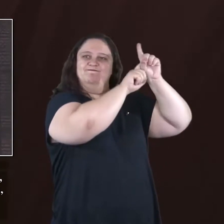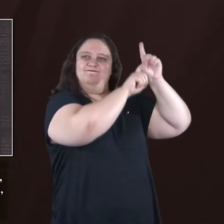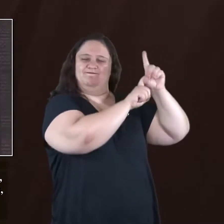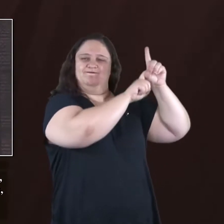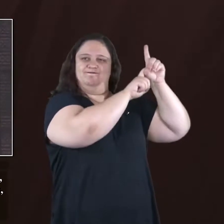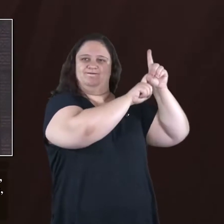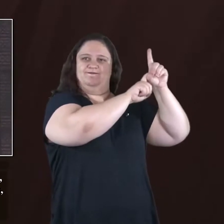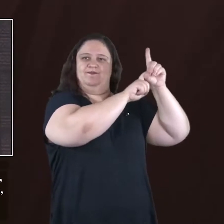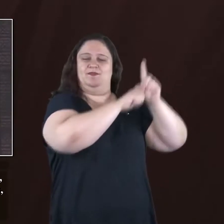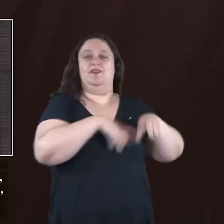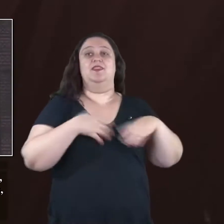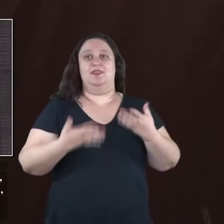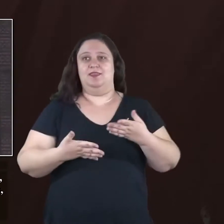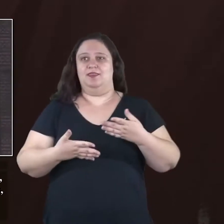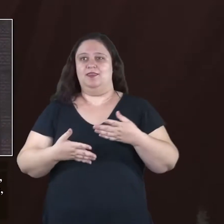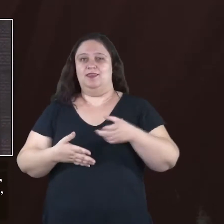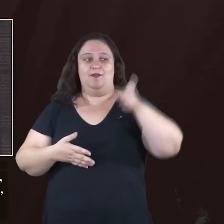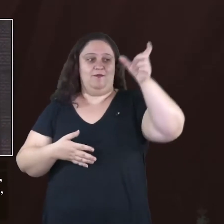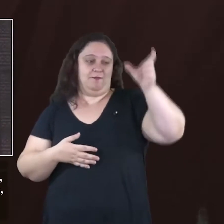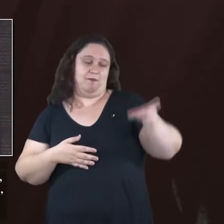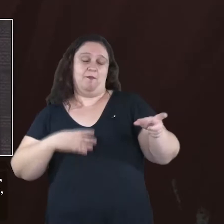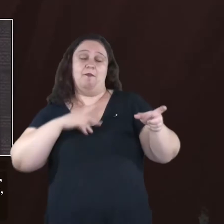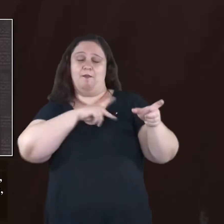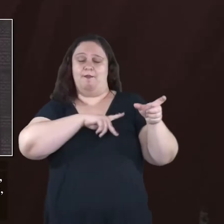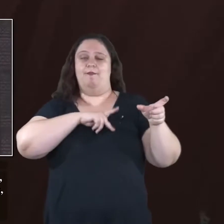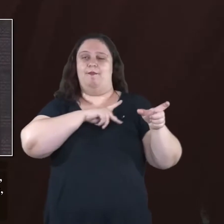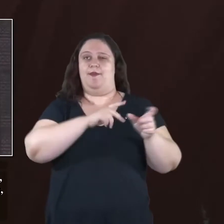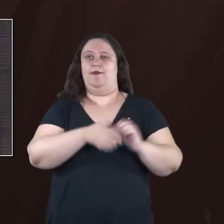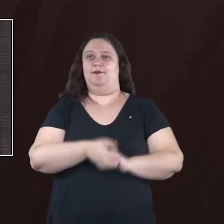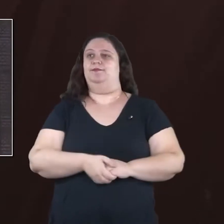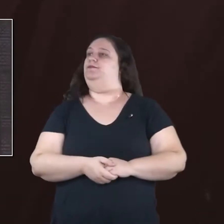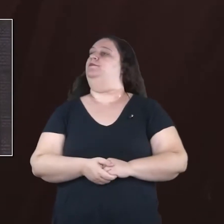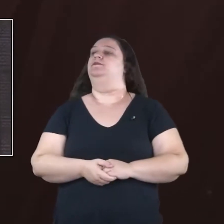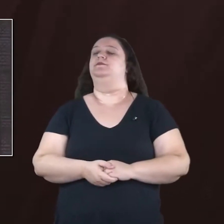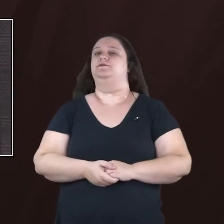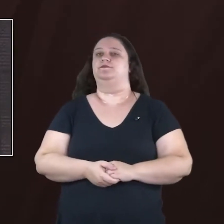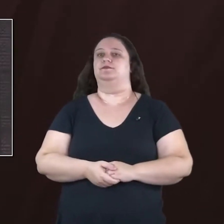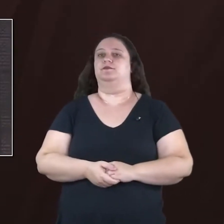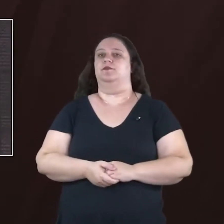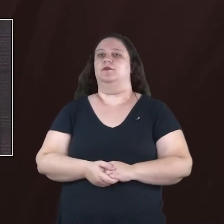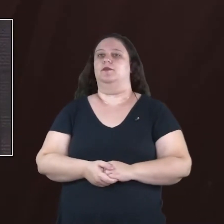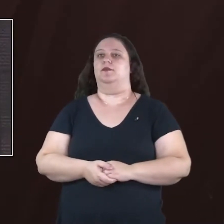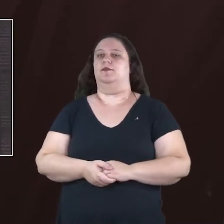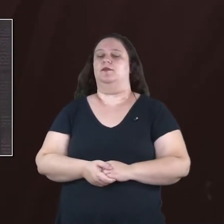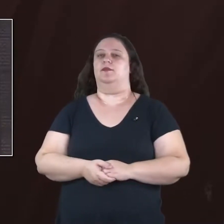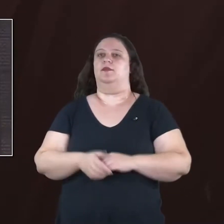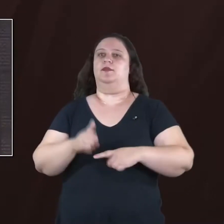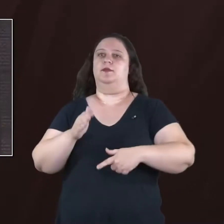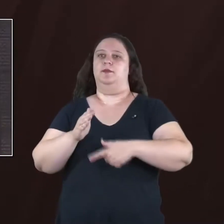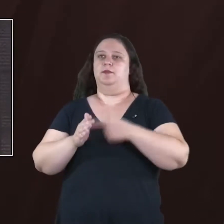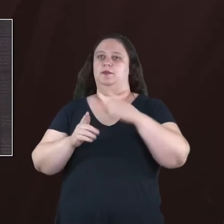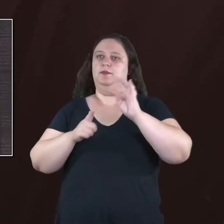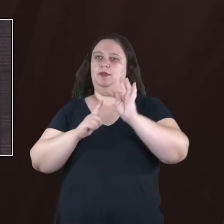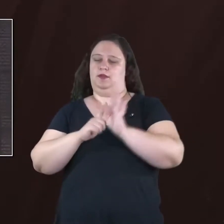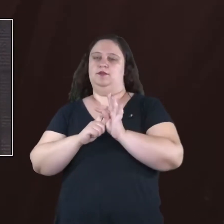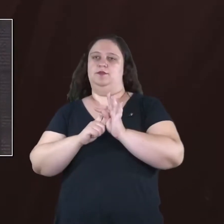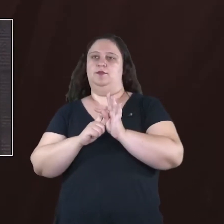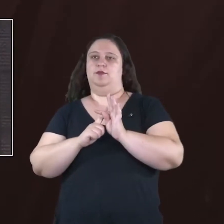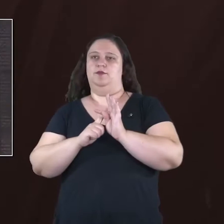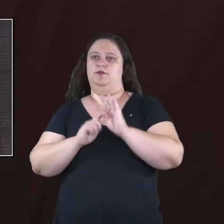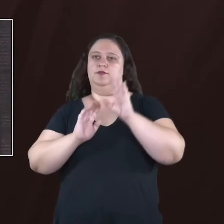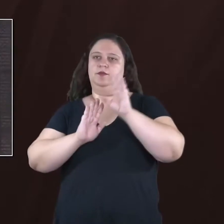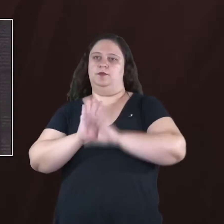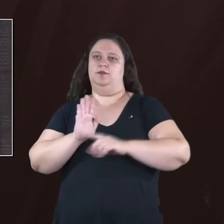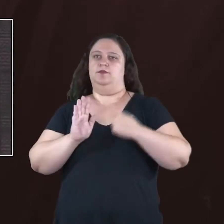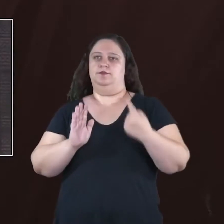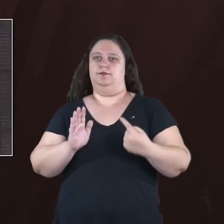Paulo. De manhã, eu falei para vocês, eu li em 1 Timóteo 1,